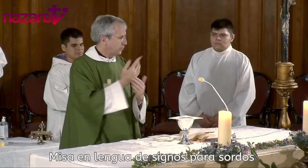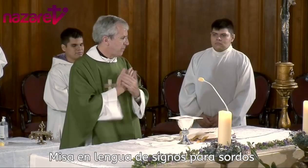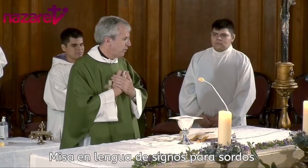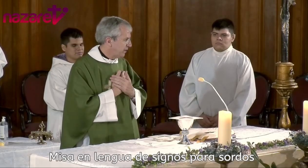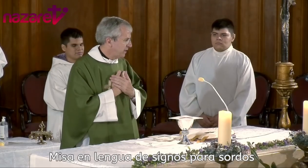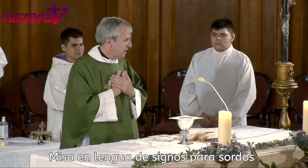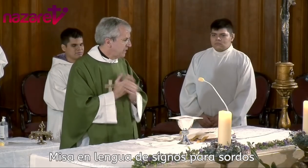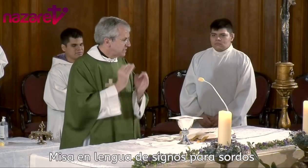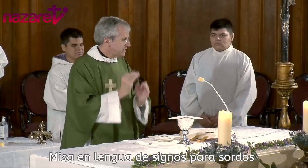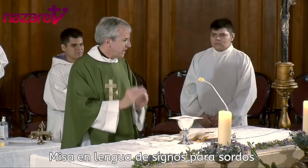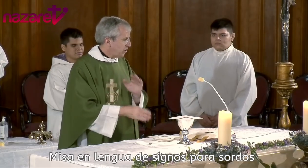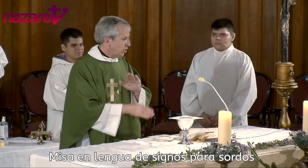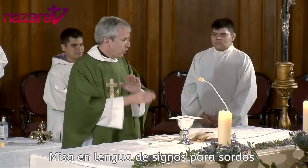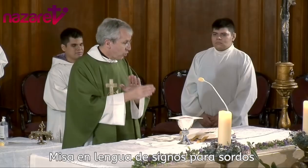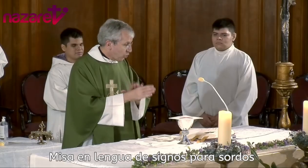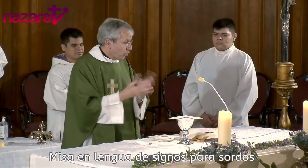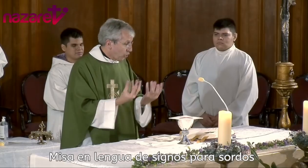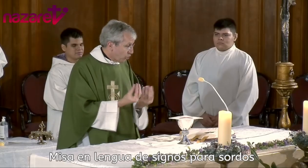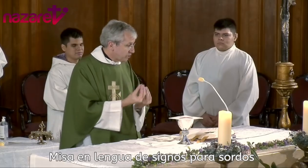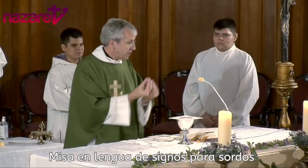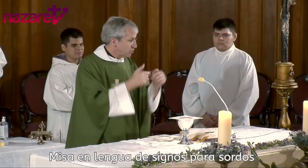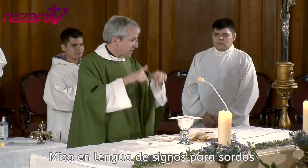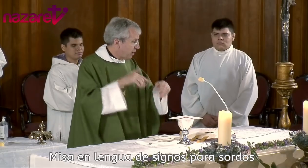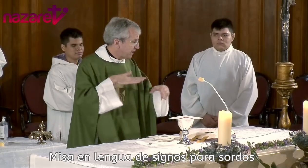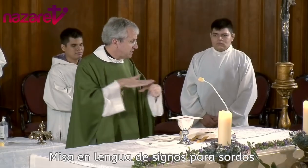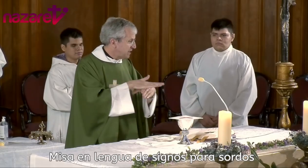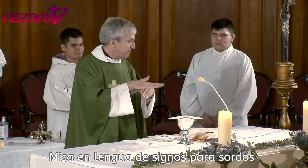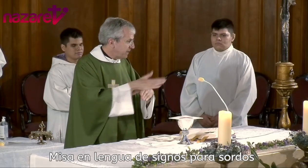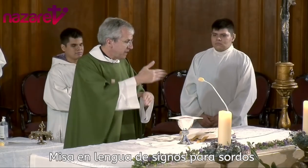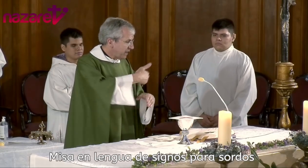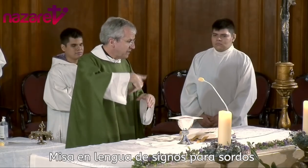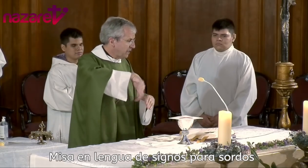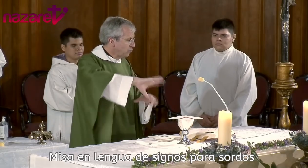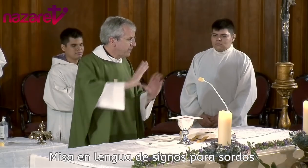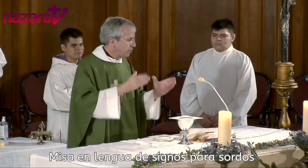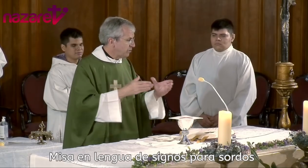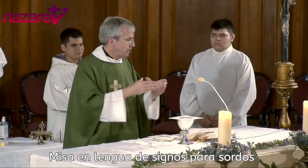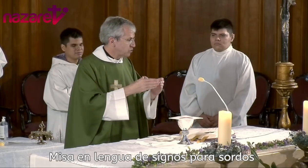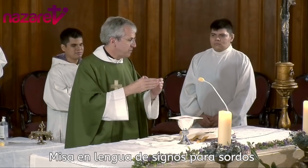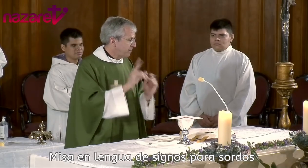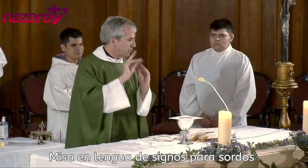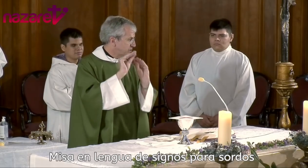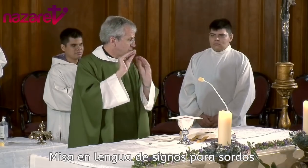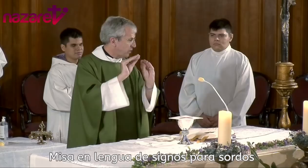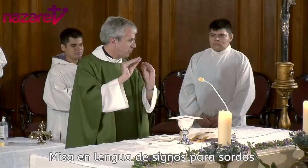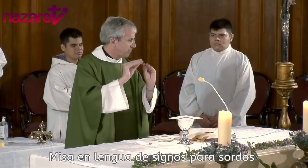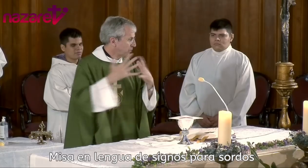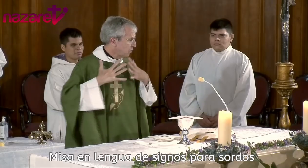amor, ser contados ahora y siempre entre el número de los miembros de tu Hijo,